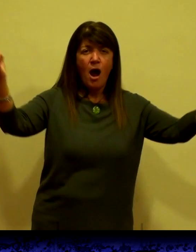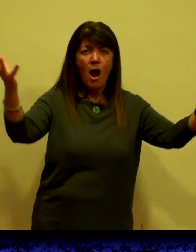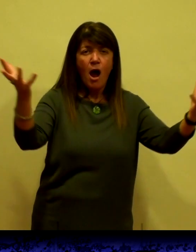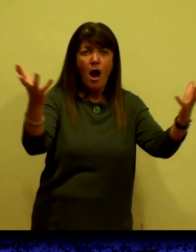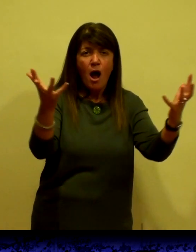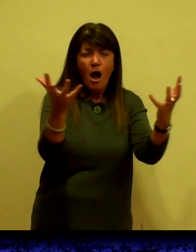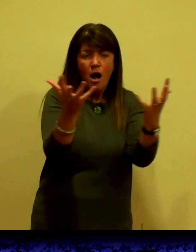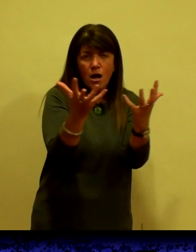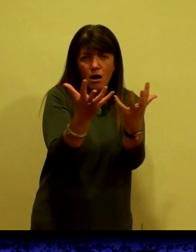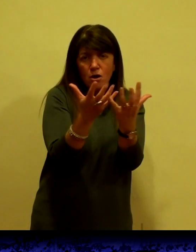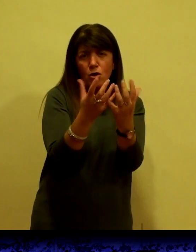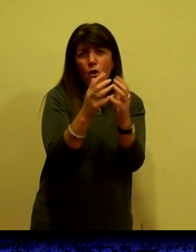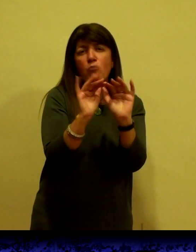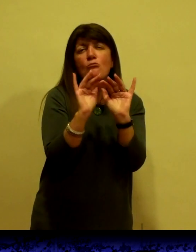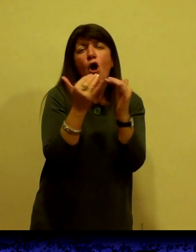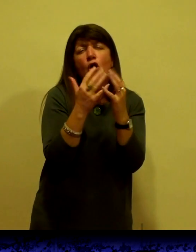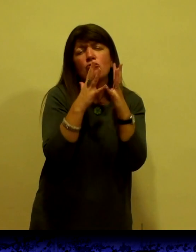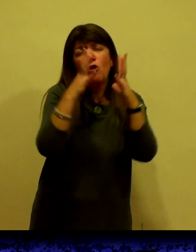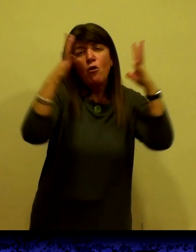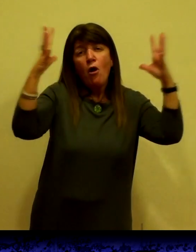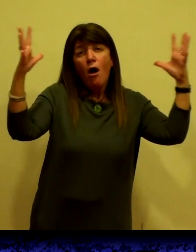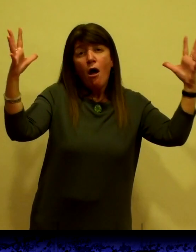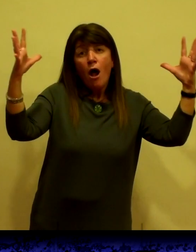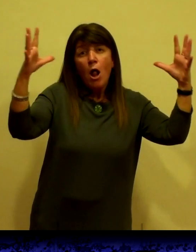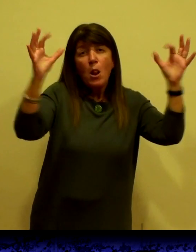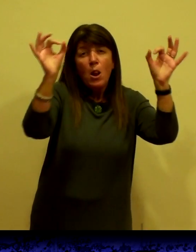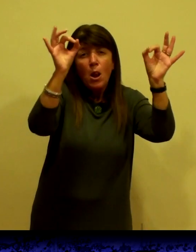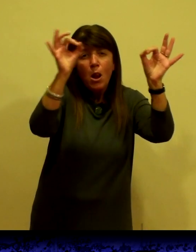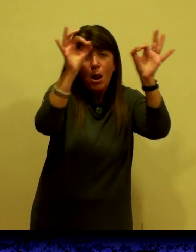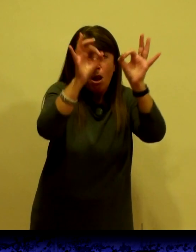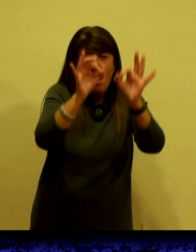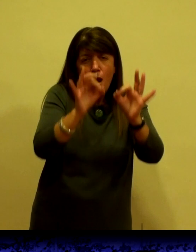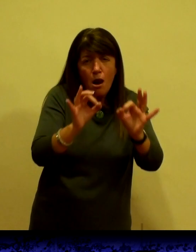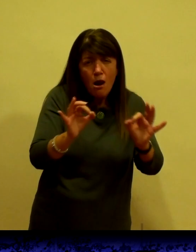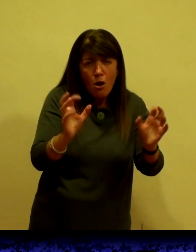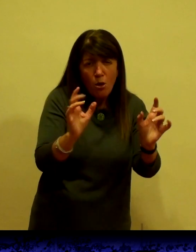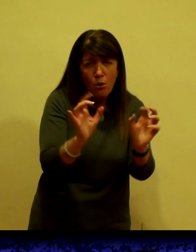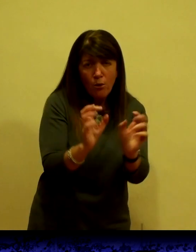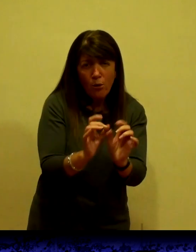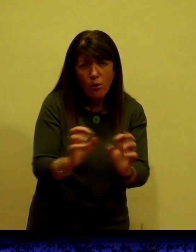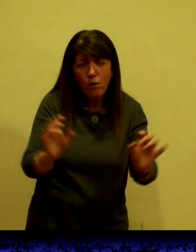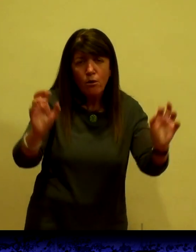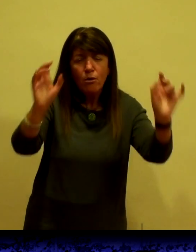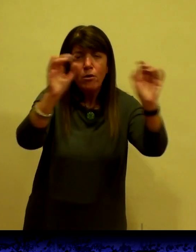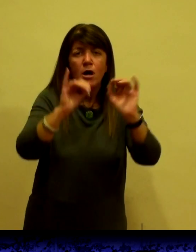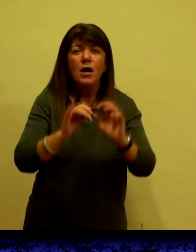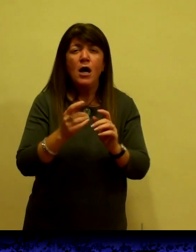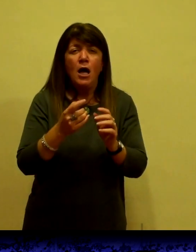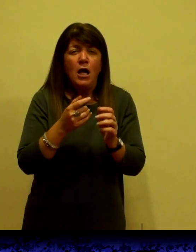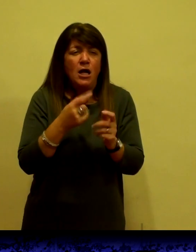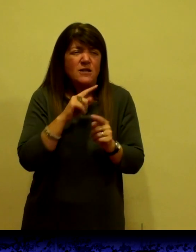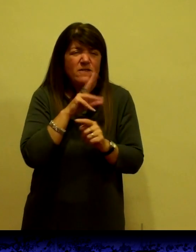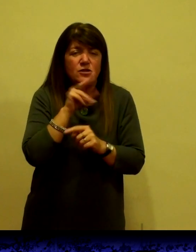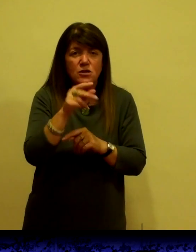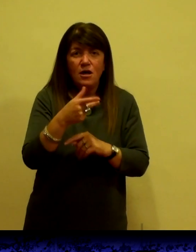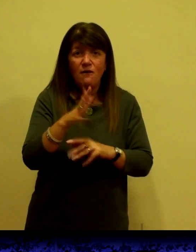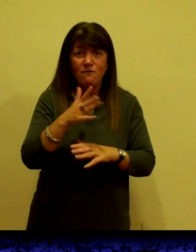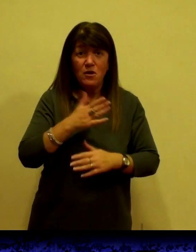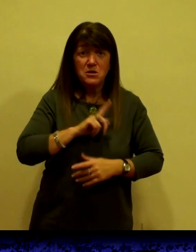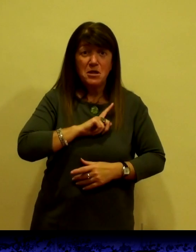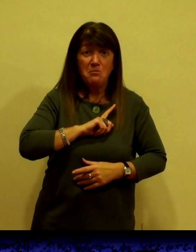grandi, cioè, quindi è difficile prendere le misure. Sì. No? È la mia deformazione professionale da sociologo, forse, che mi